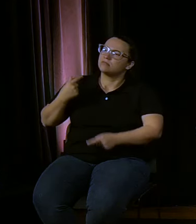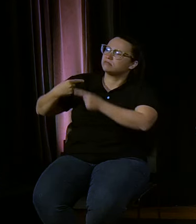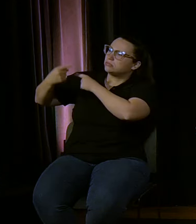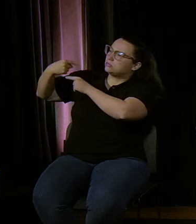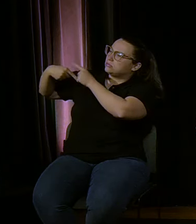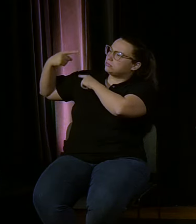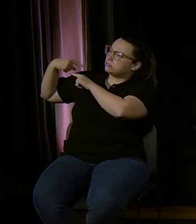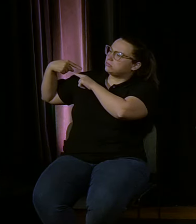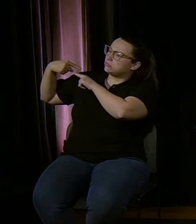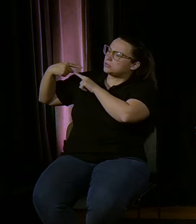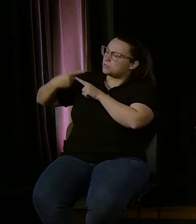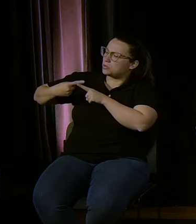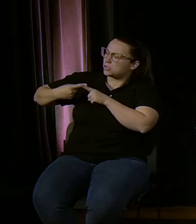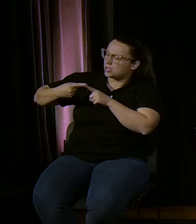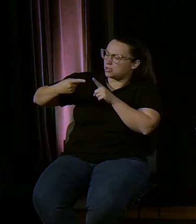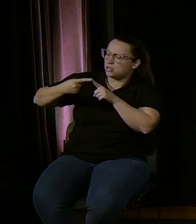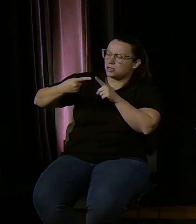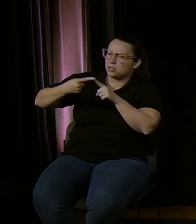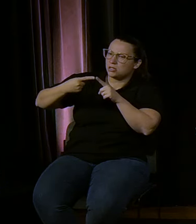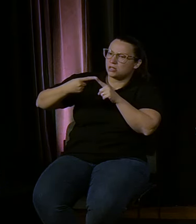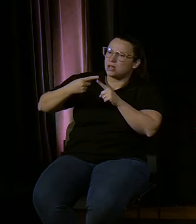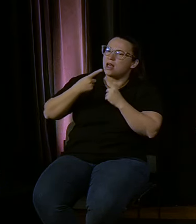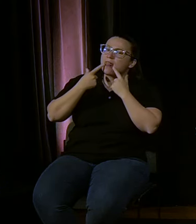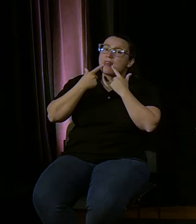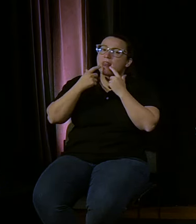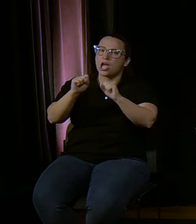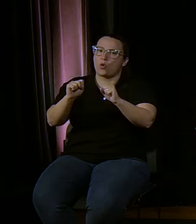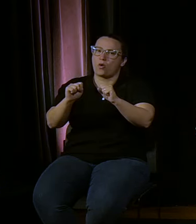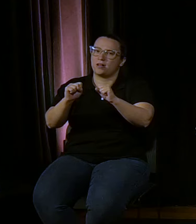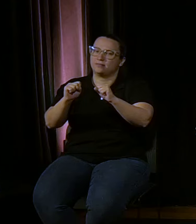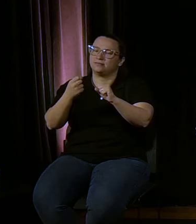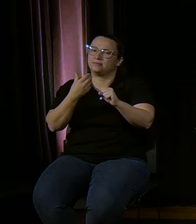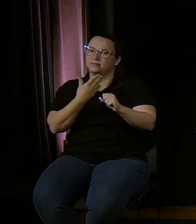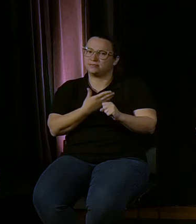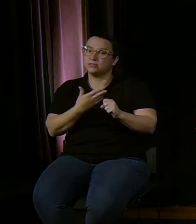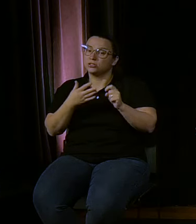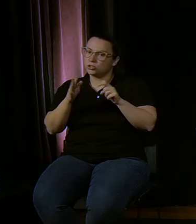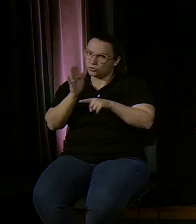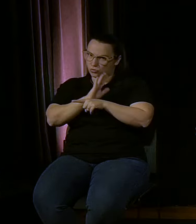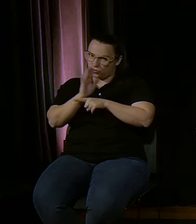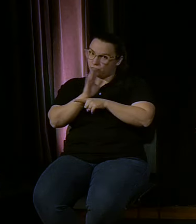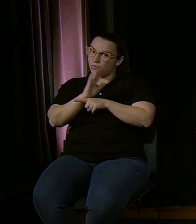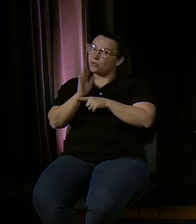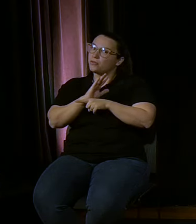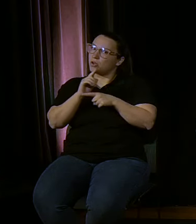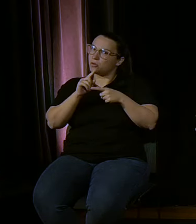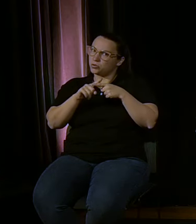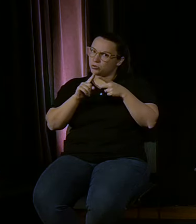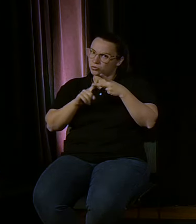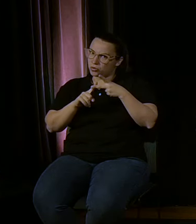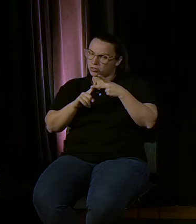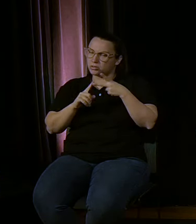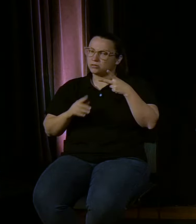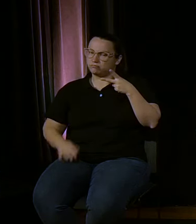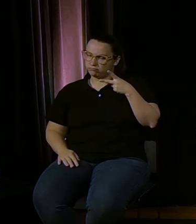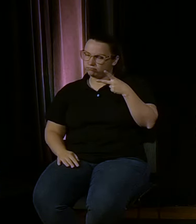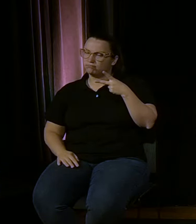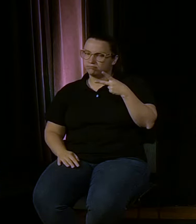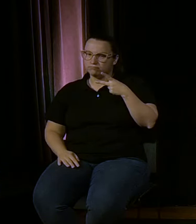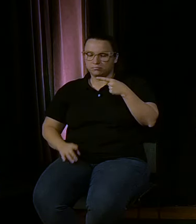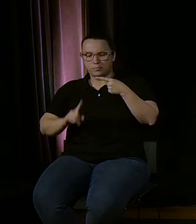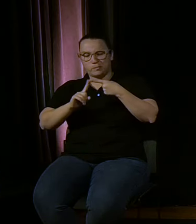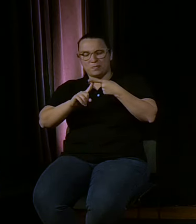queria primeiro falar da dimensão da língua que está nos dois filmes, de maneiras completamente diferentes.